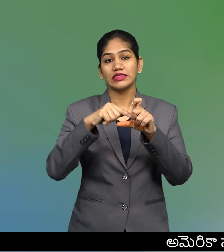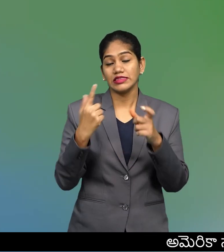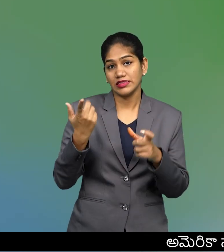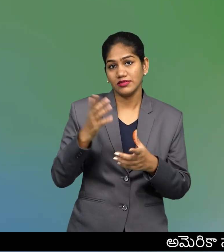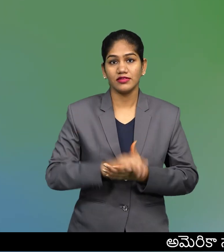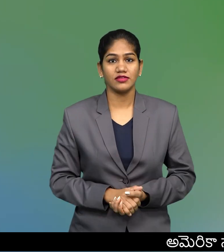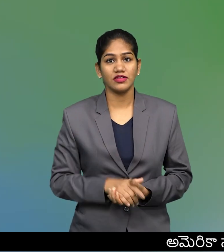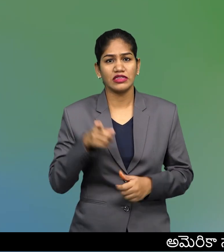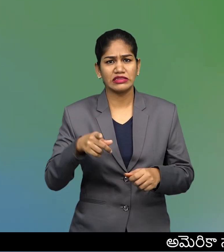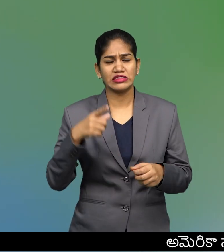అమెరికా స్వాతంత్ర్య ప్రకటన.